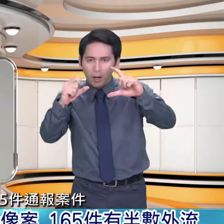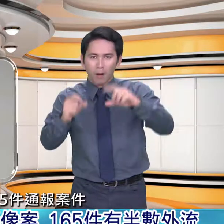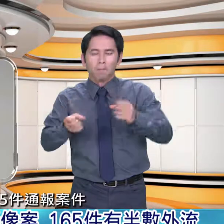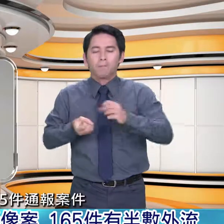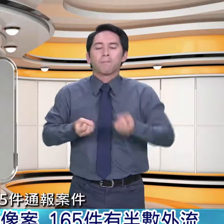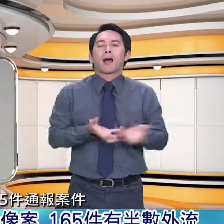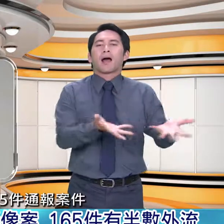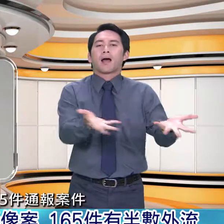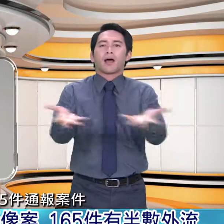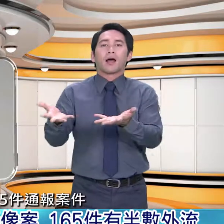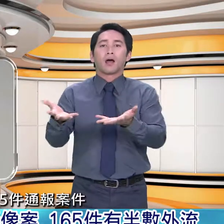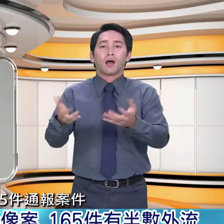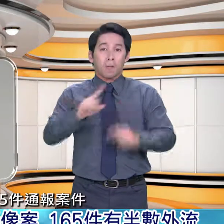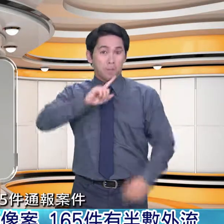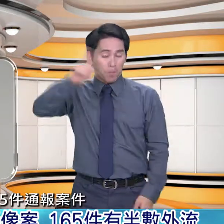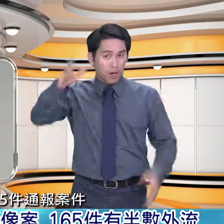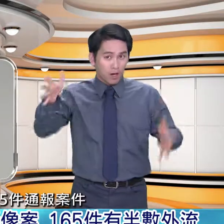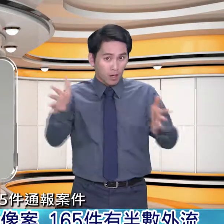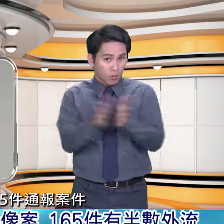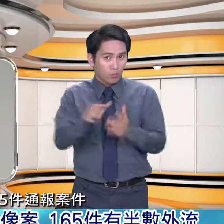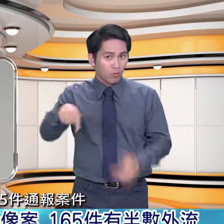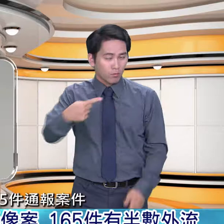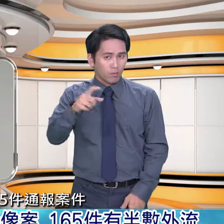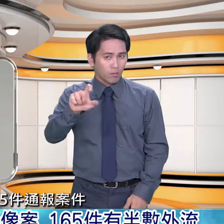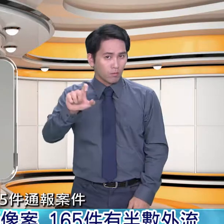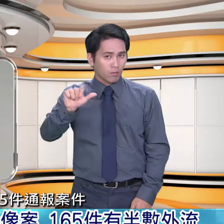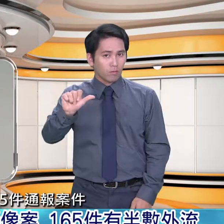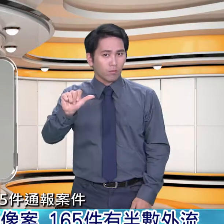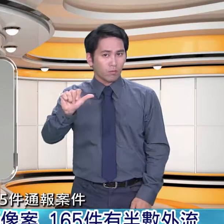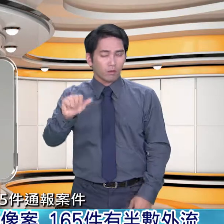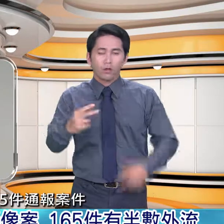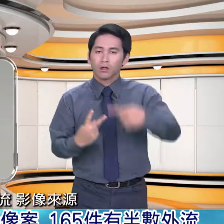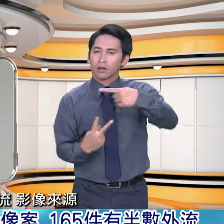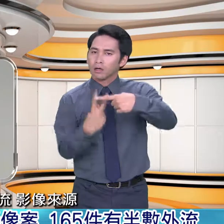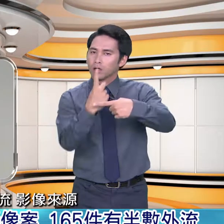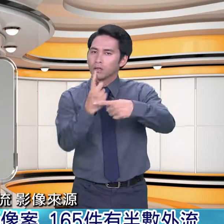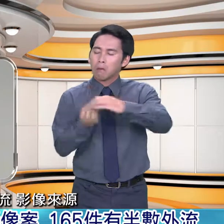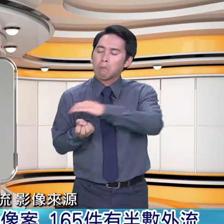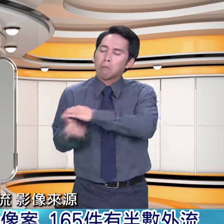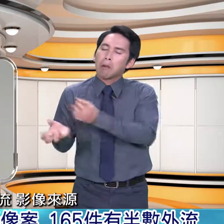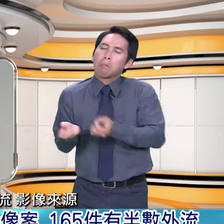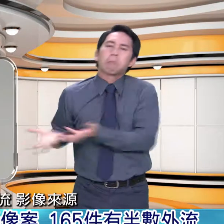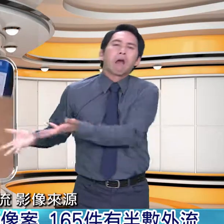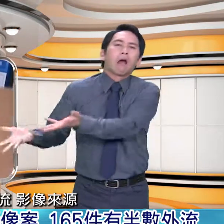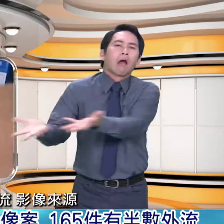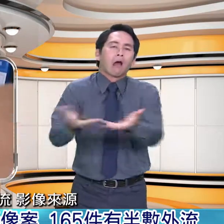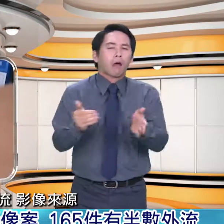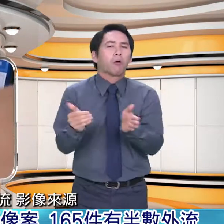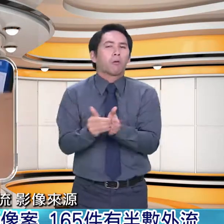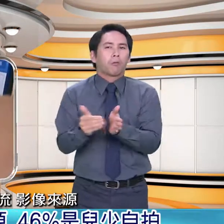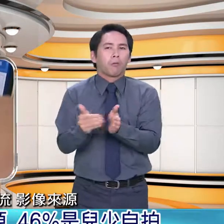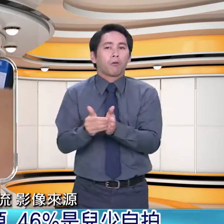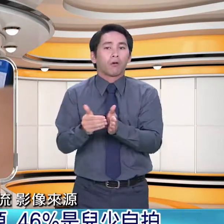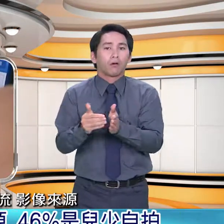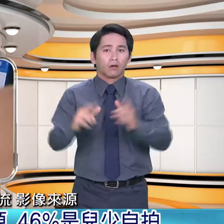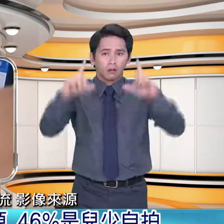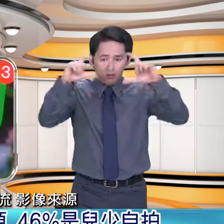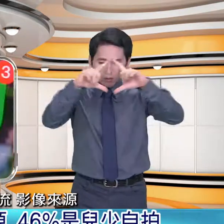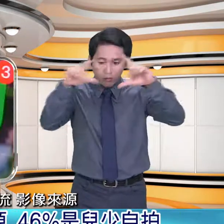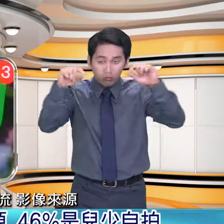有165件通报案件，而其中半数遭到外流。影像